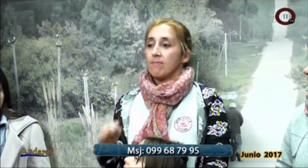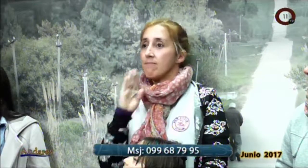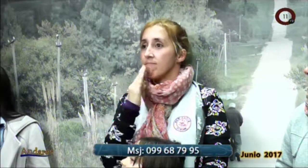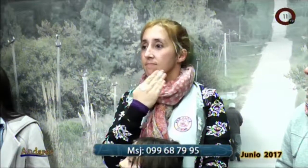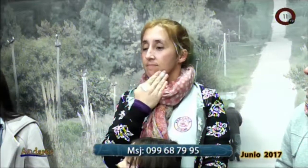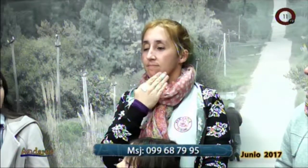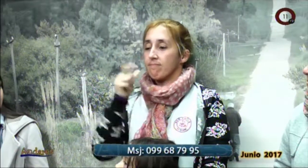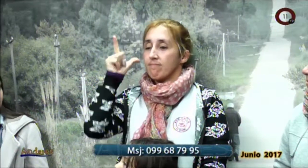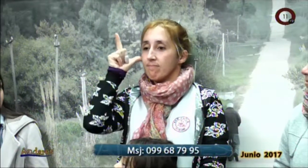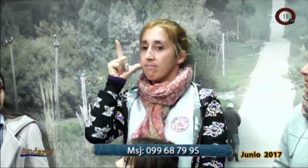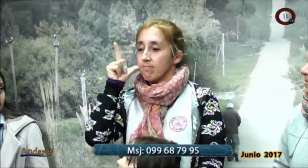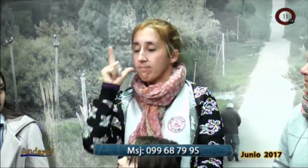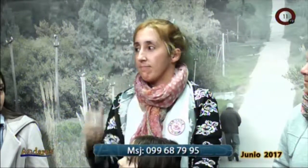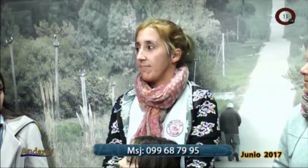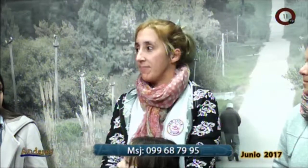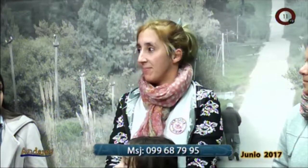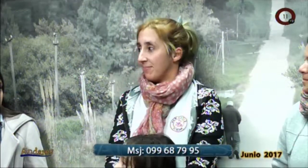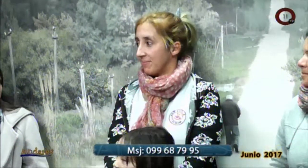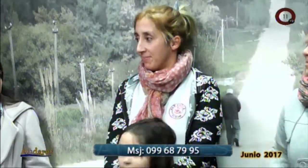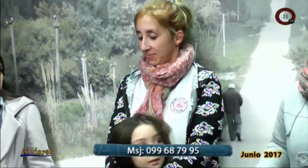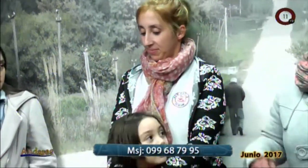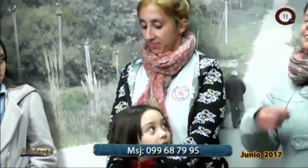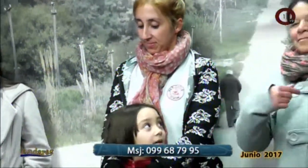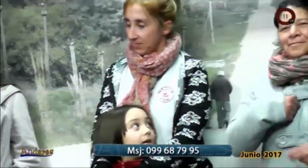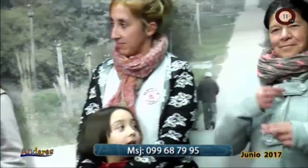Mi nombre es Lourdes Y mi seña Es esa